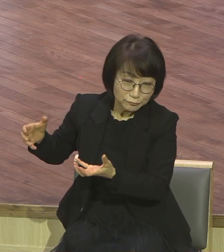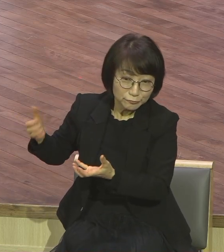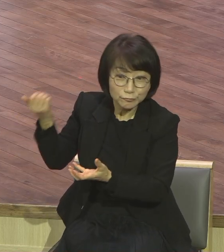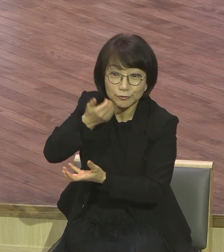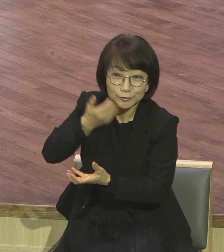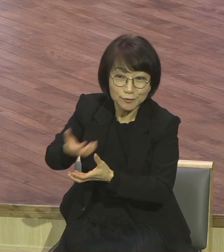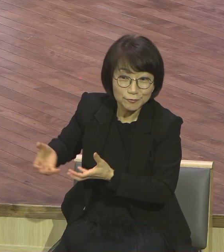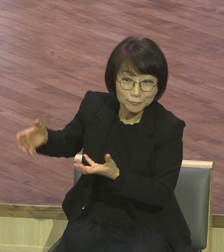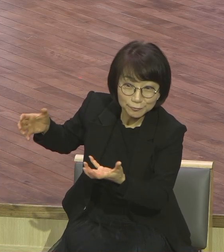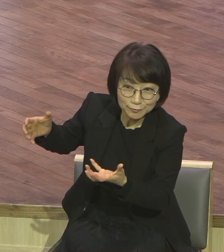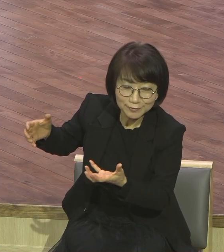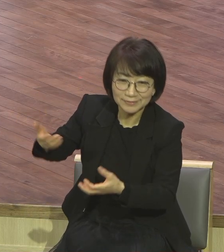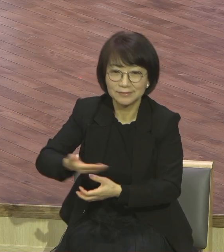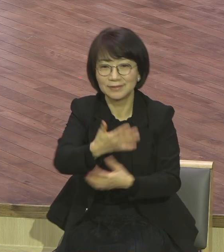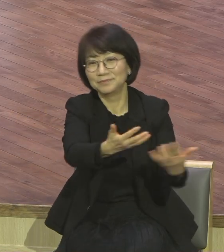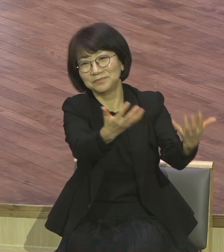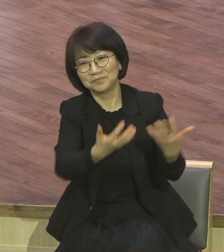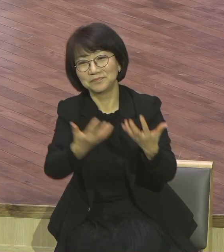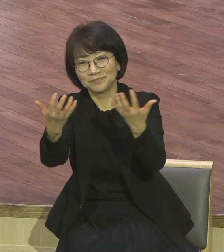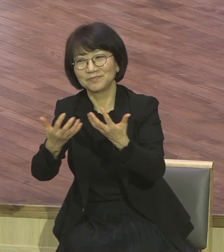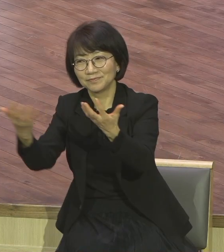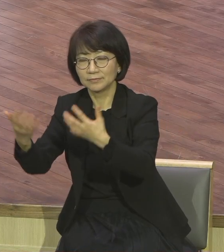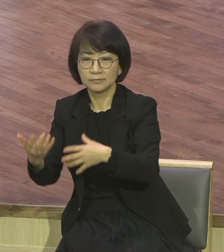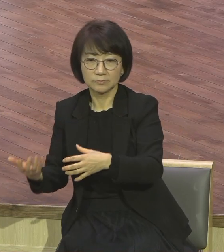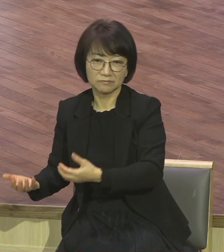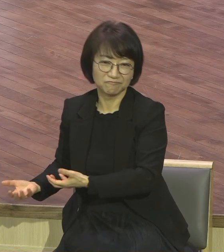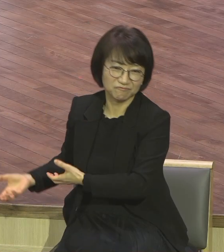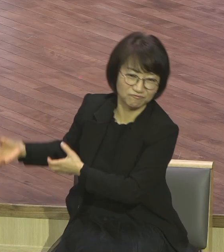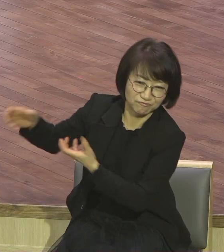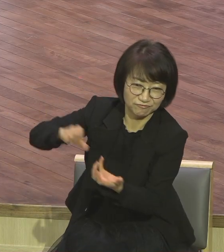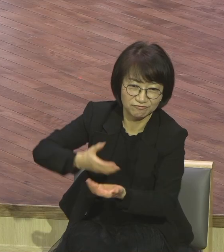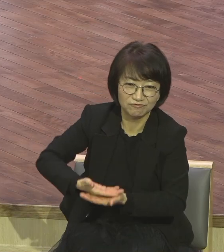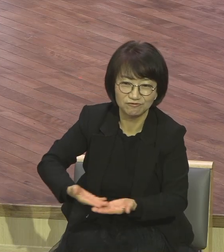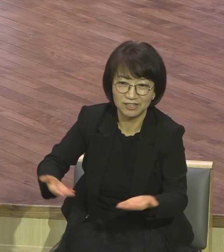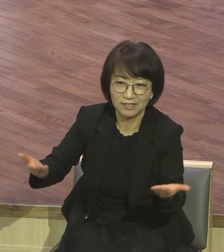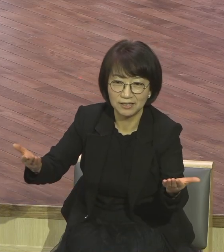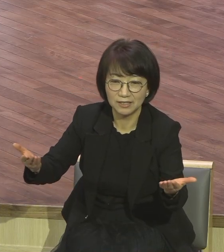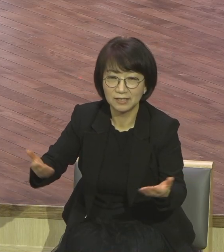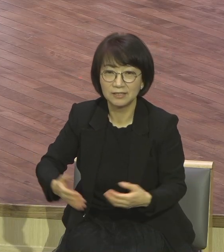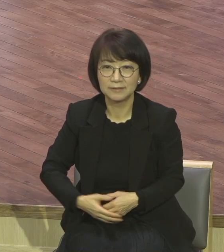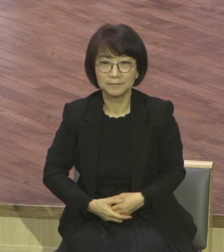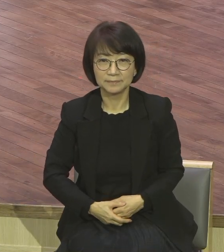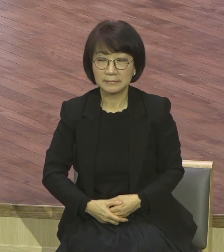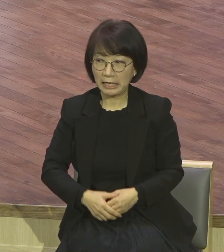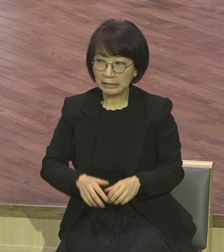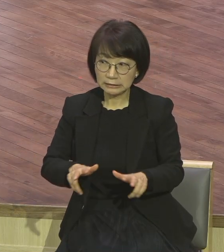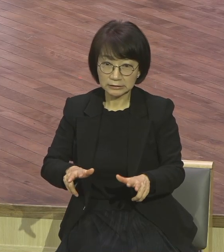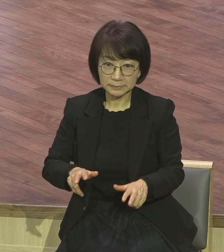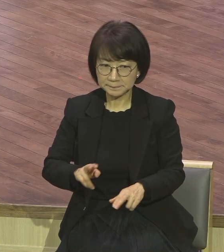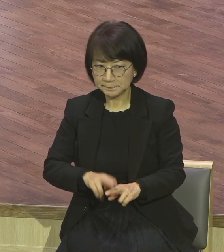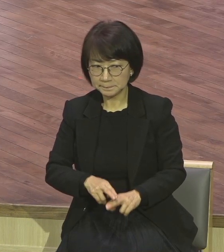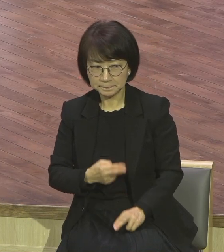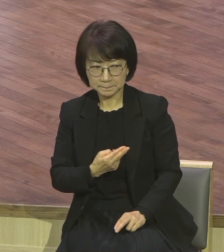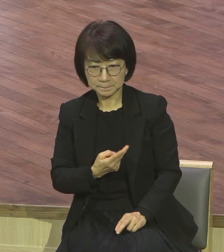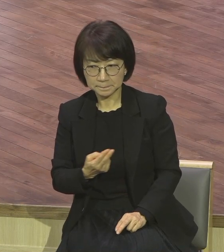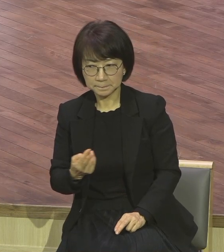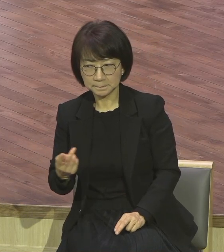직접 나와서 예배를 되는 현장 예배 지금도 자리 많이 비어있어요. 온라인 예배 드렸습니다.